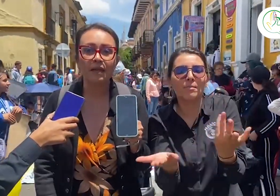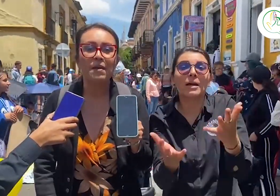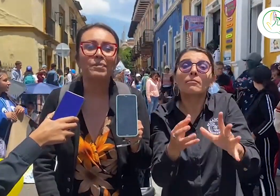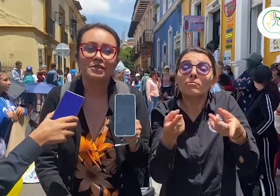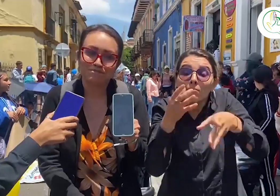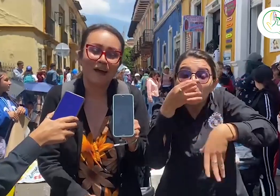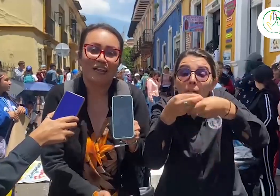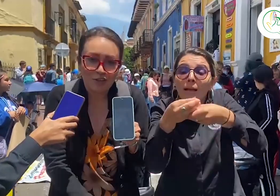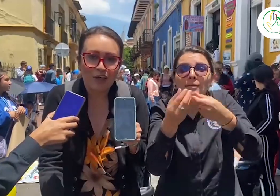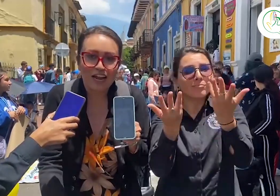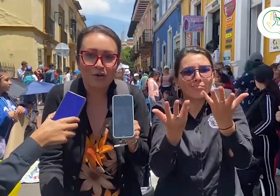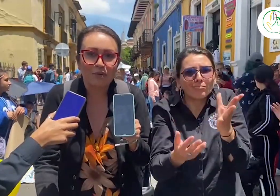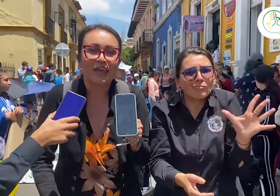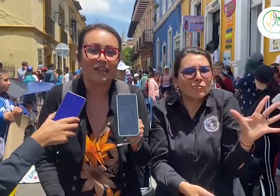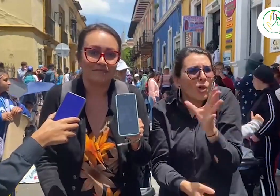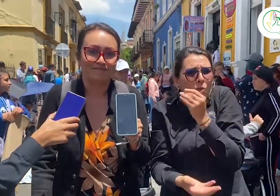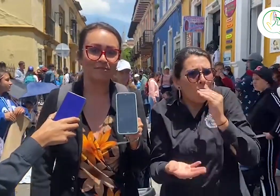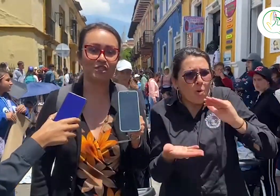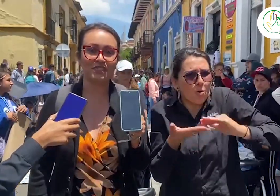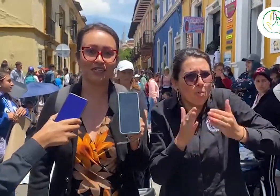para toda la comunidad. Muchas gracias.